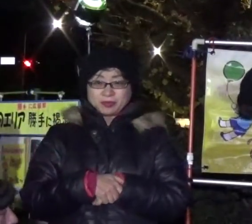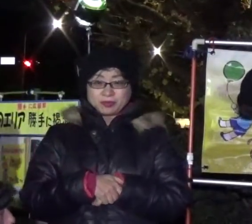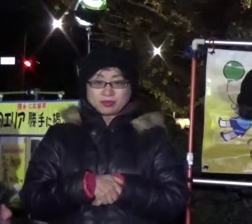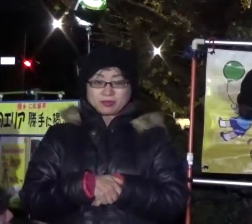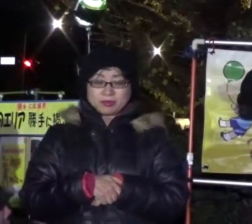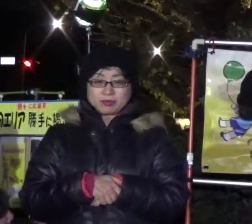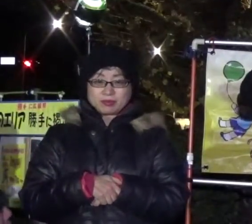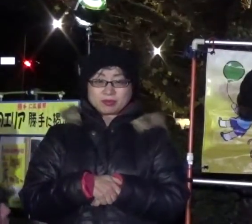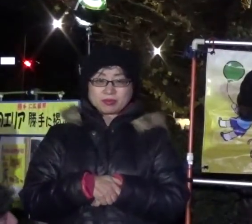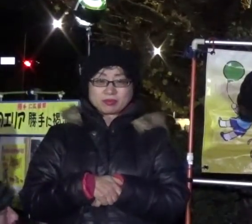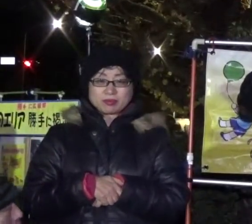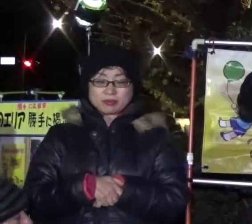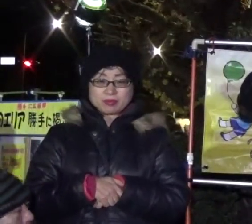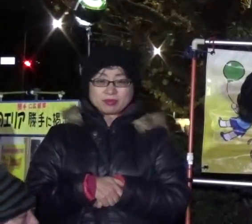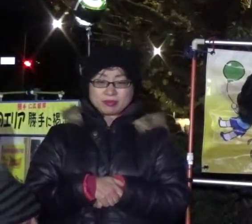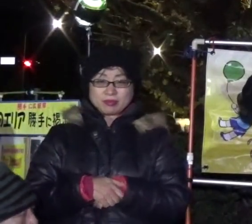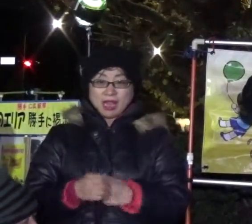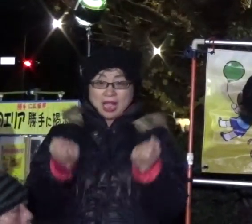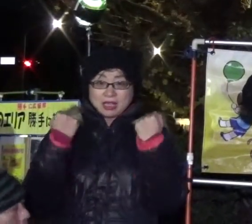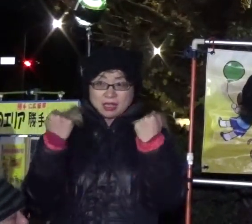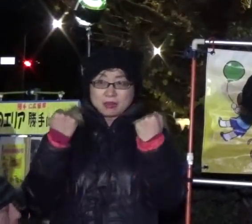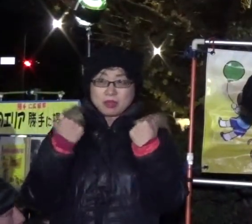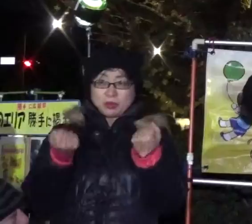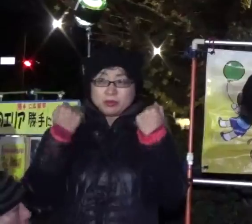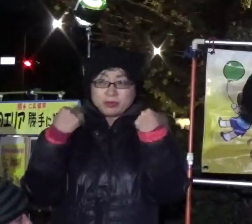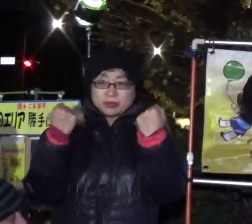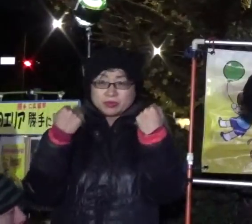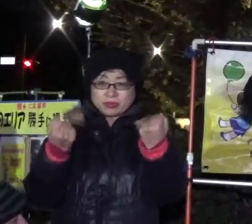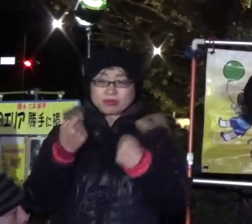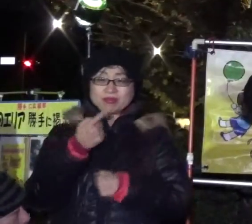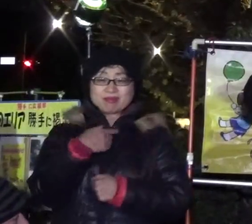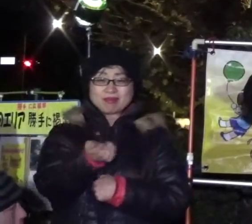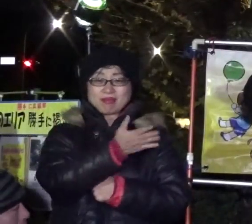張ろう頑張ろう私たち、